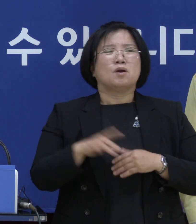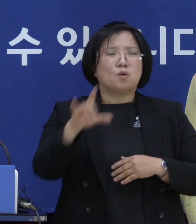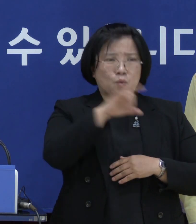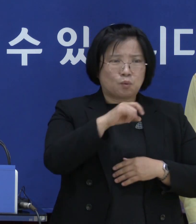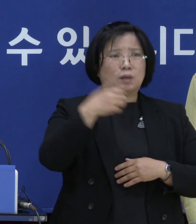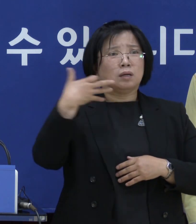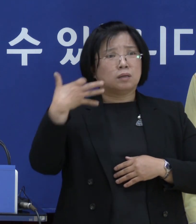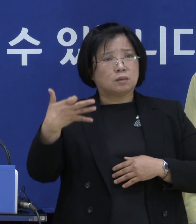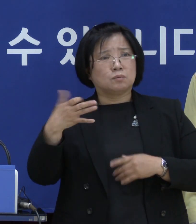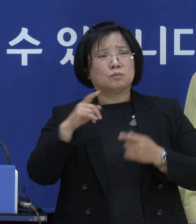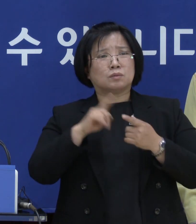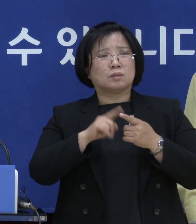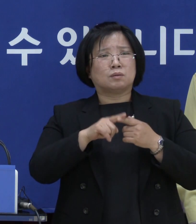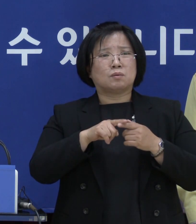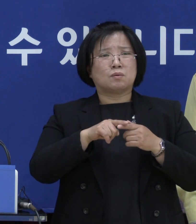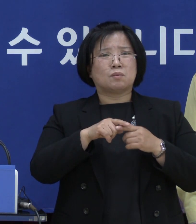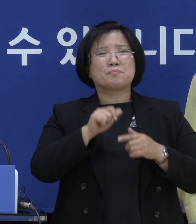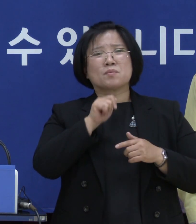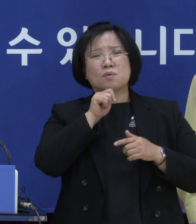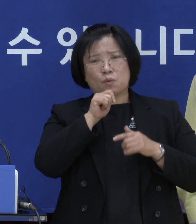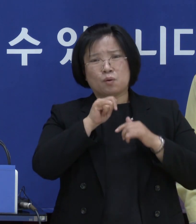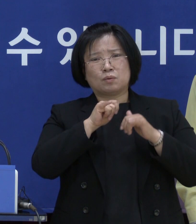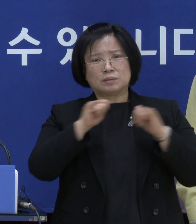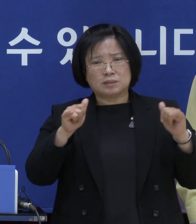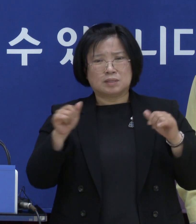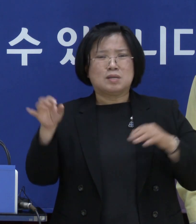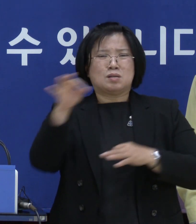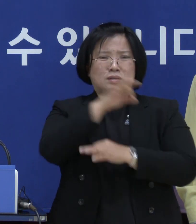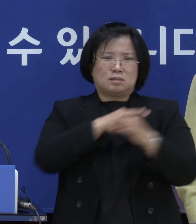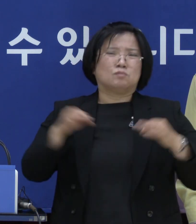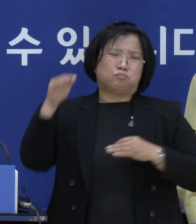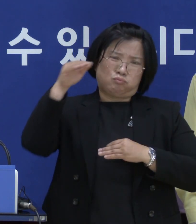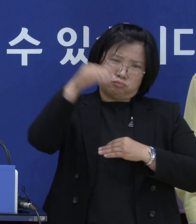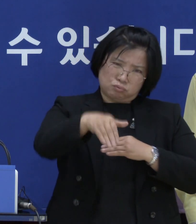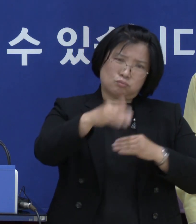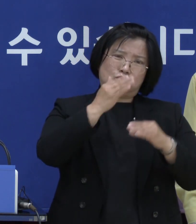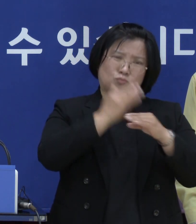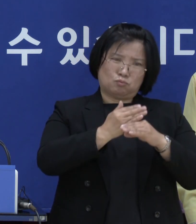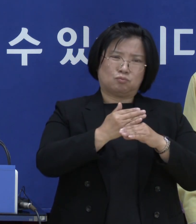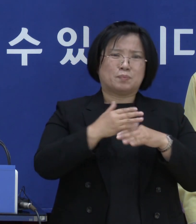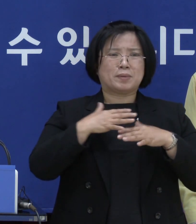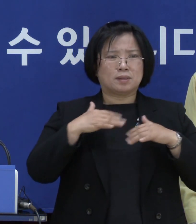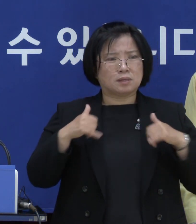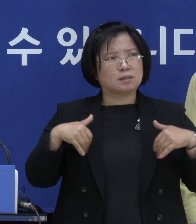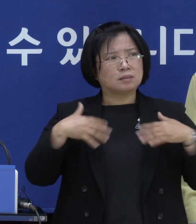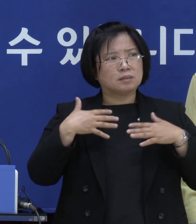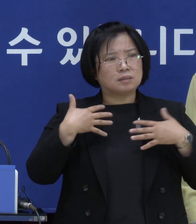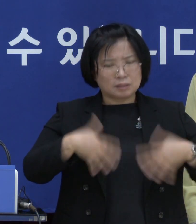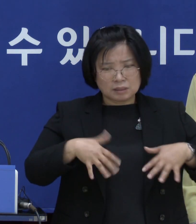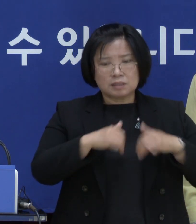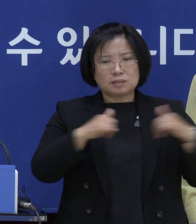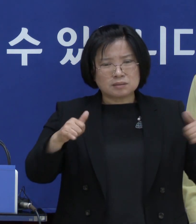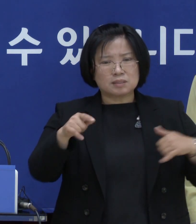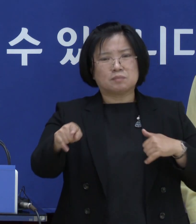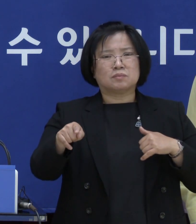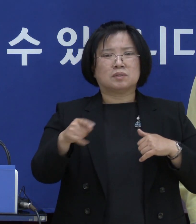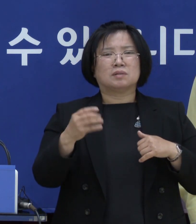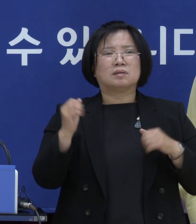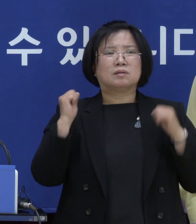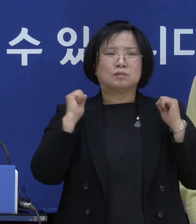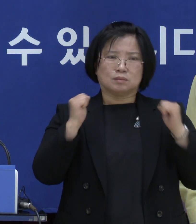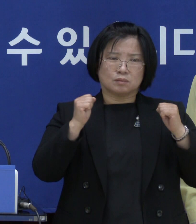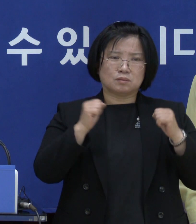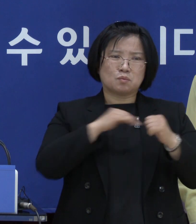코로나19 장기화로 서민 경제가 휘청거리고 취약계층의 생계 유지와 생존권까지 위협을